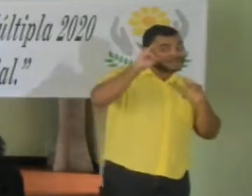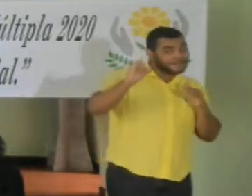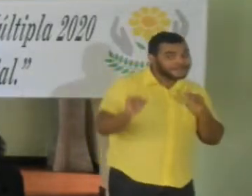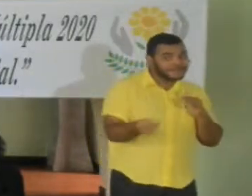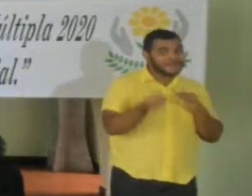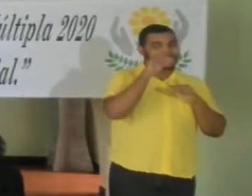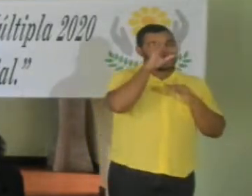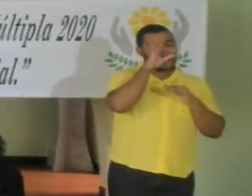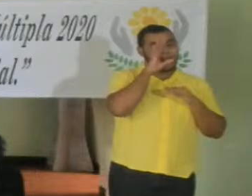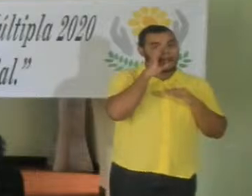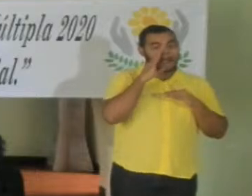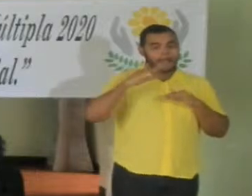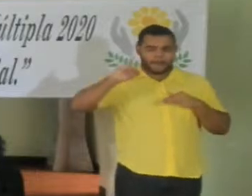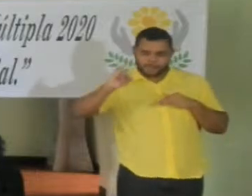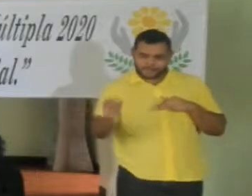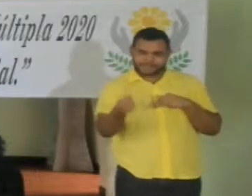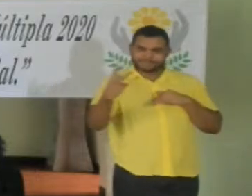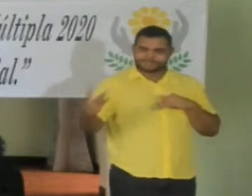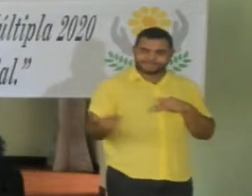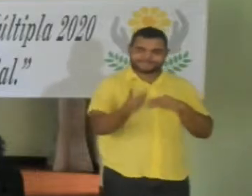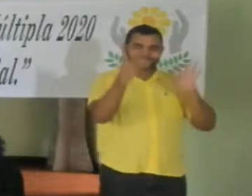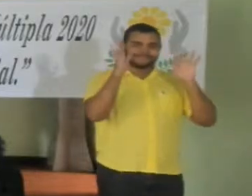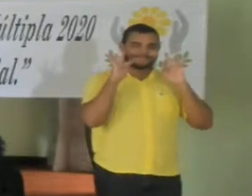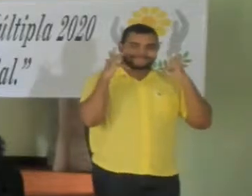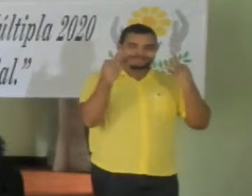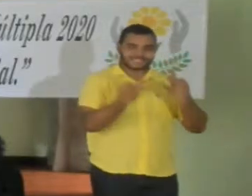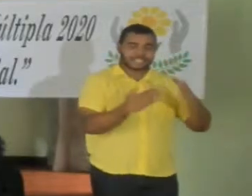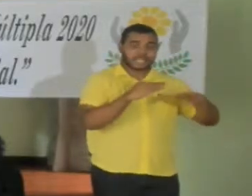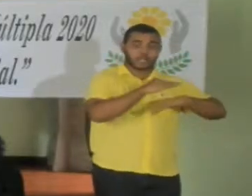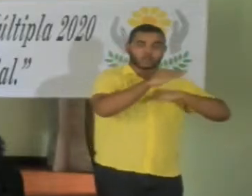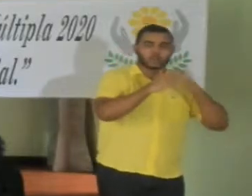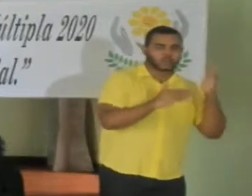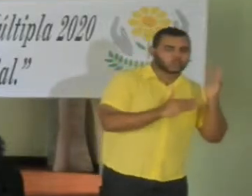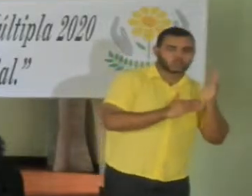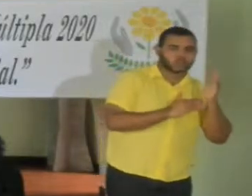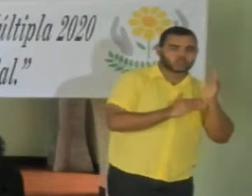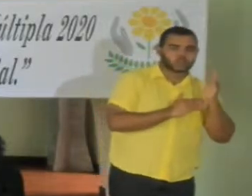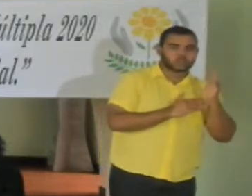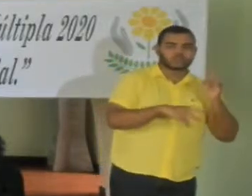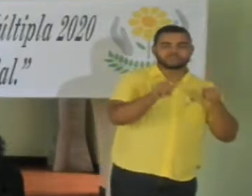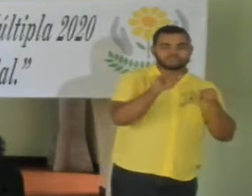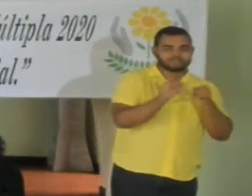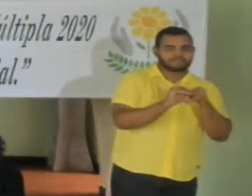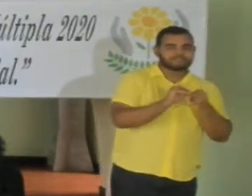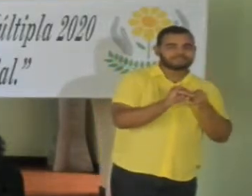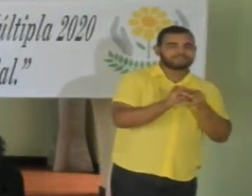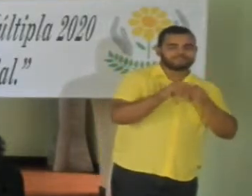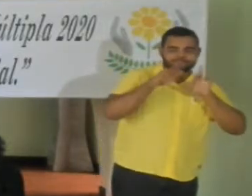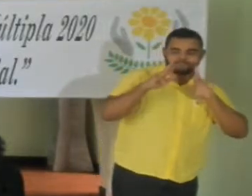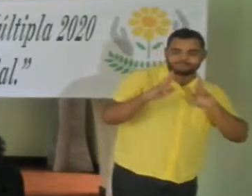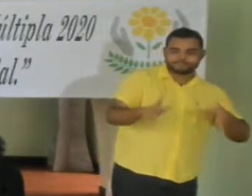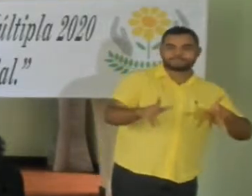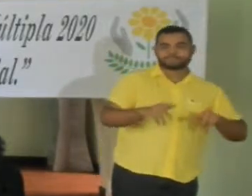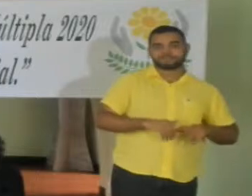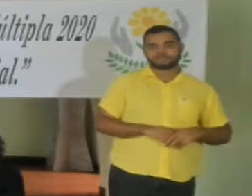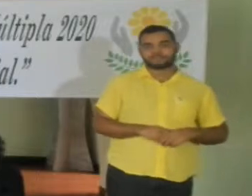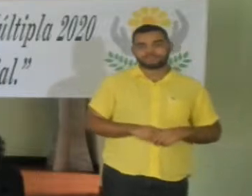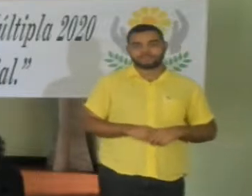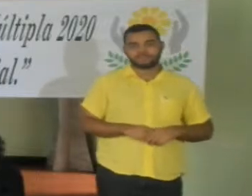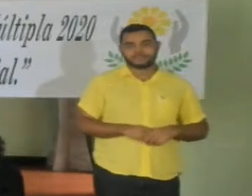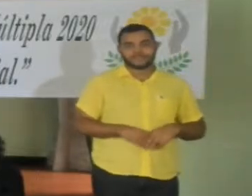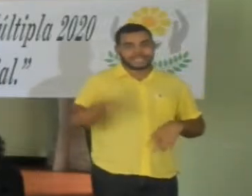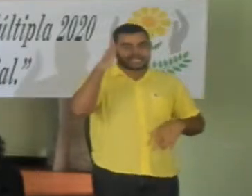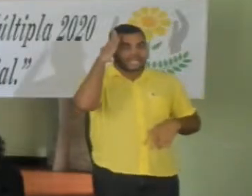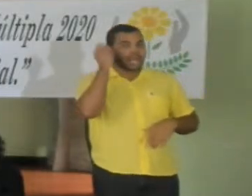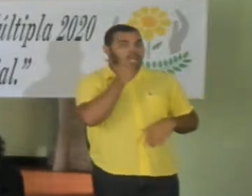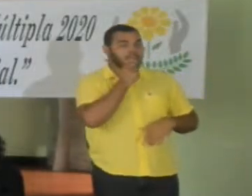passaremos a dar mais valor. E tudo isso, gente, fará a diferença. Sairemos mais